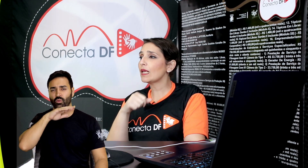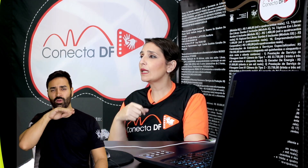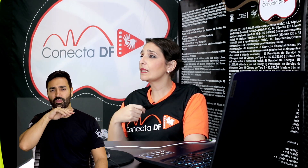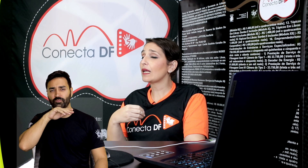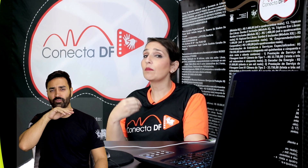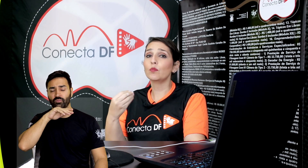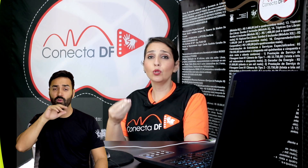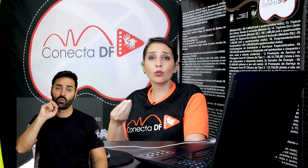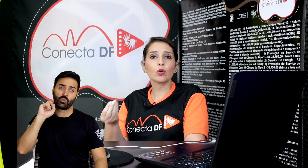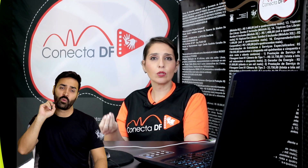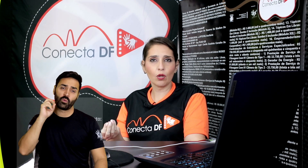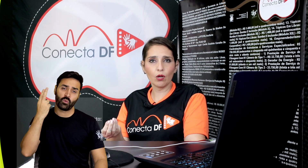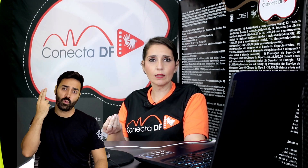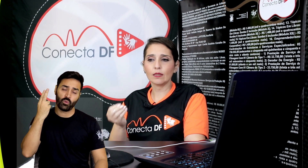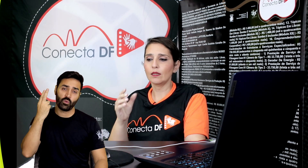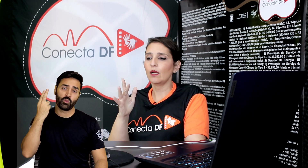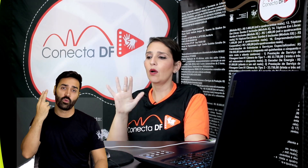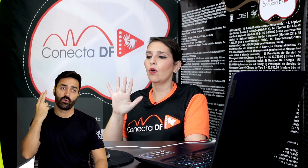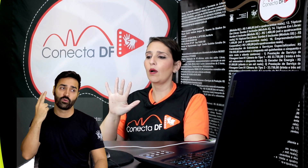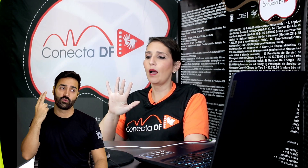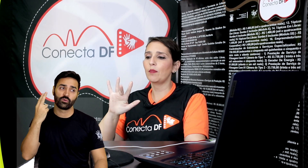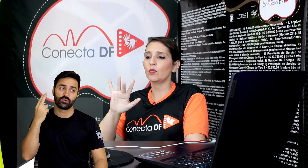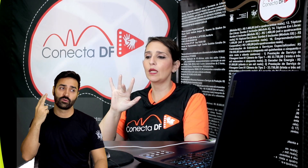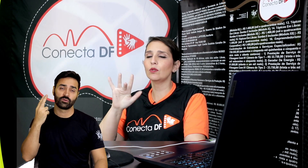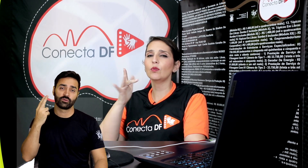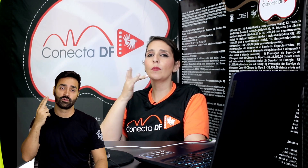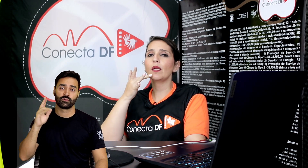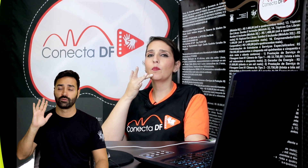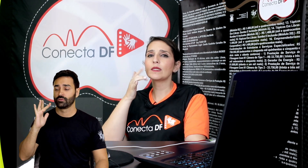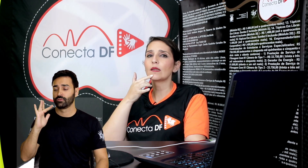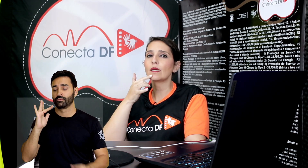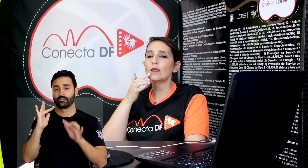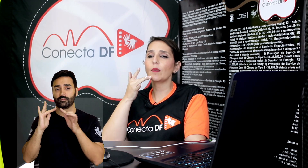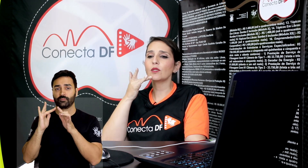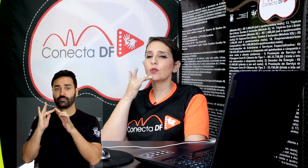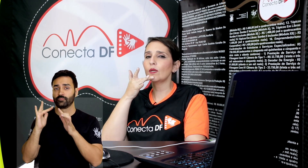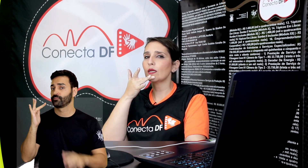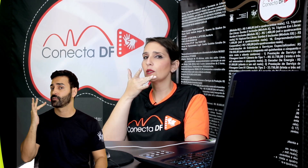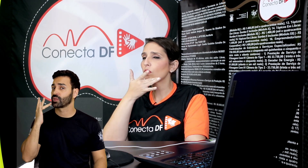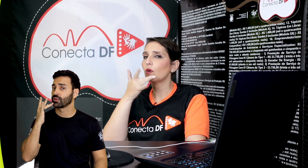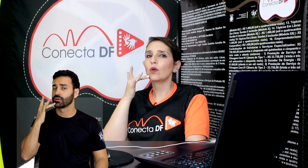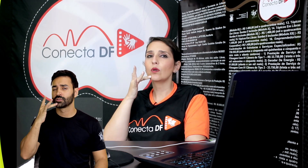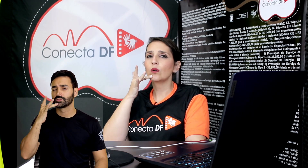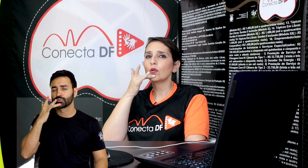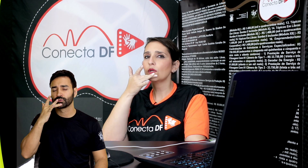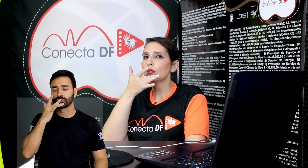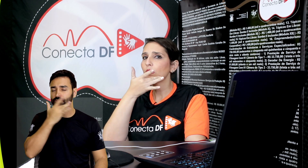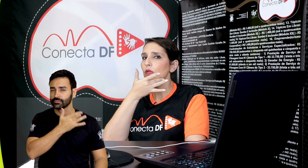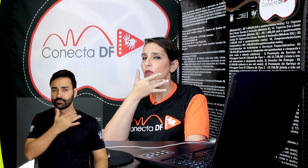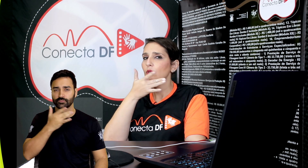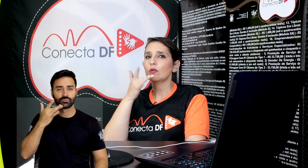Ou se ela está muito gostosa, ó, o dedo do meio passando aqui embaixo do queixo, ó.